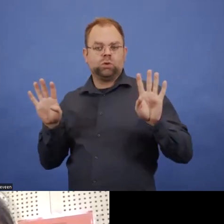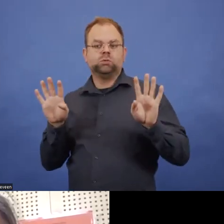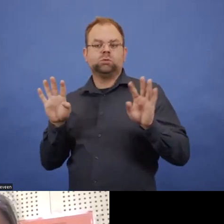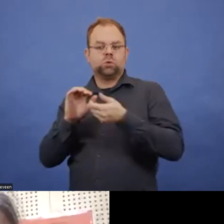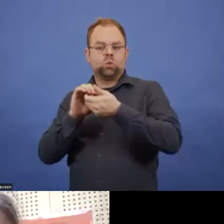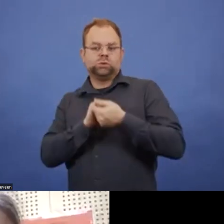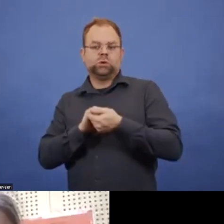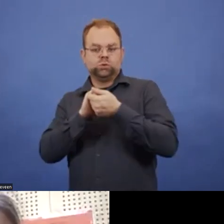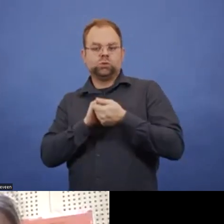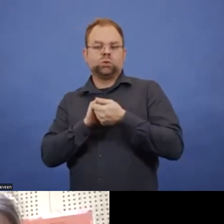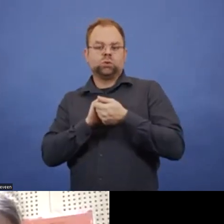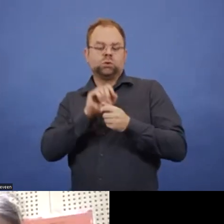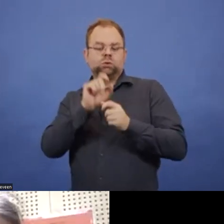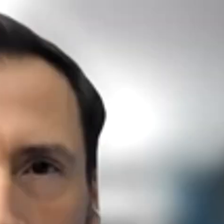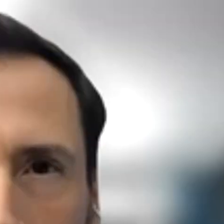y